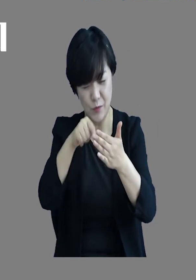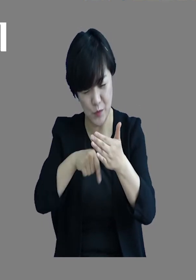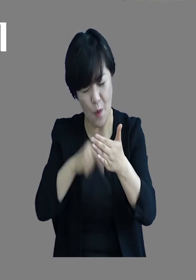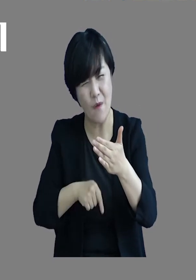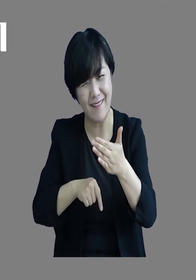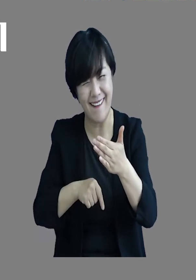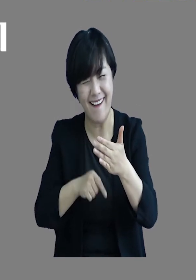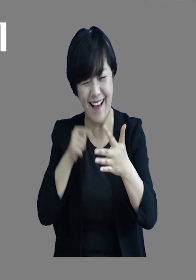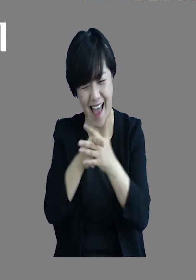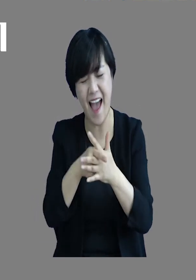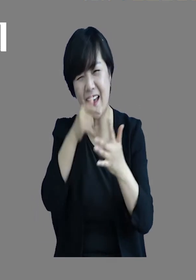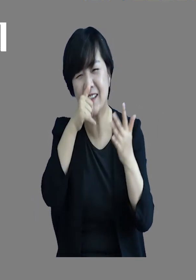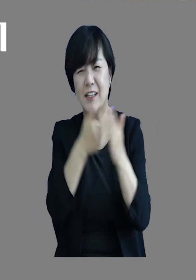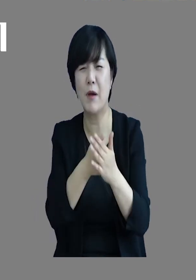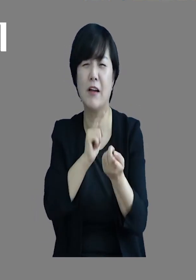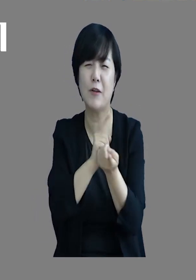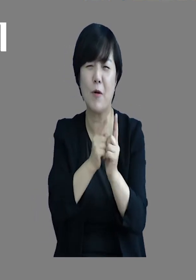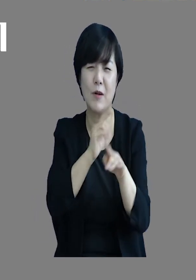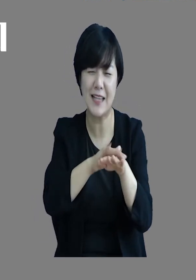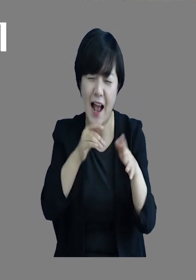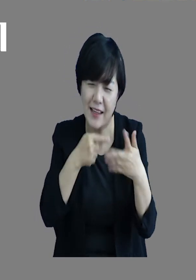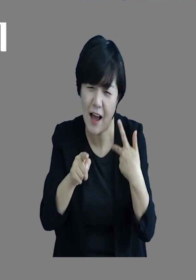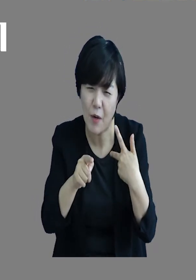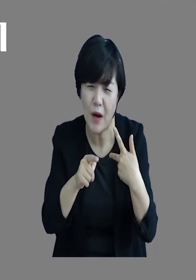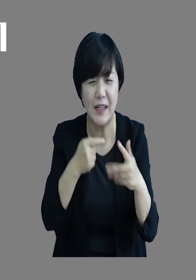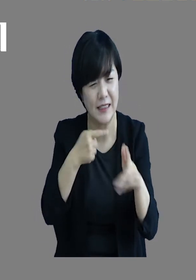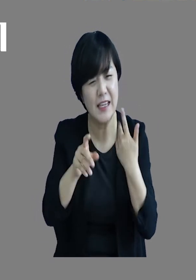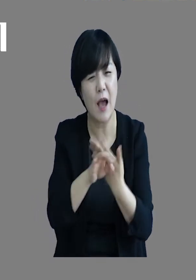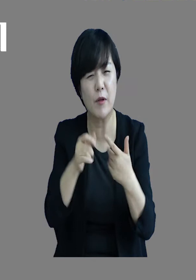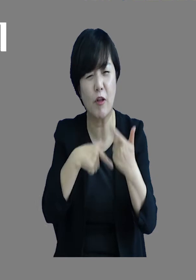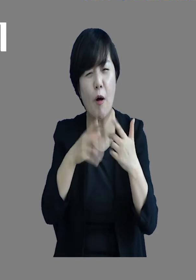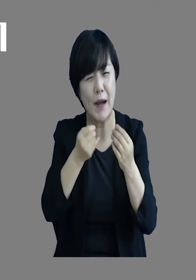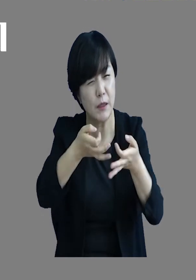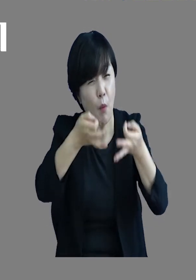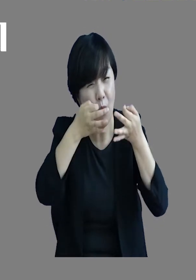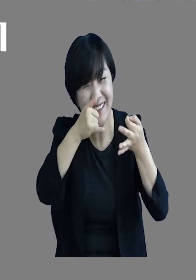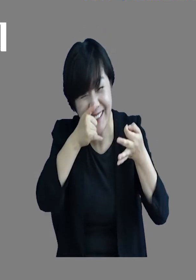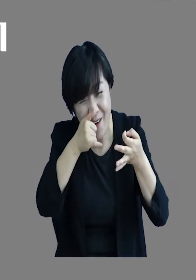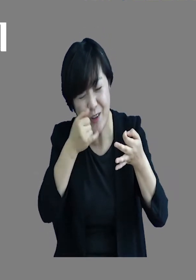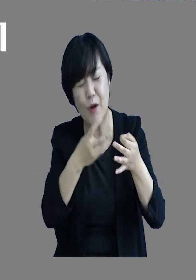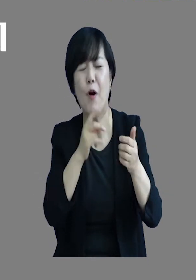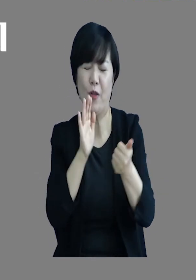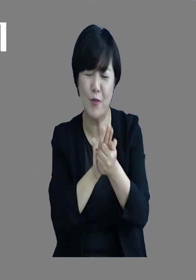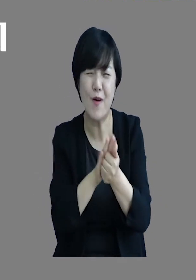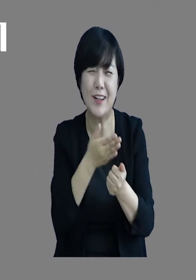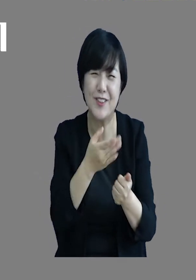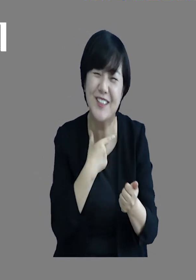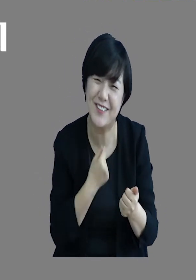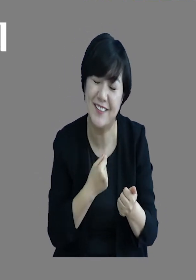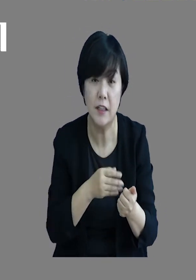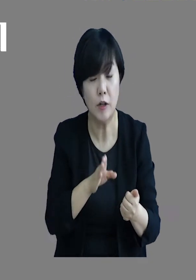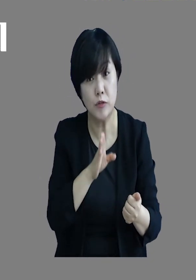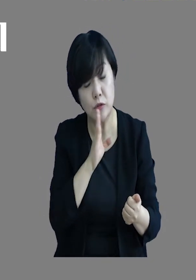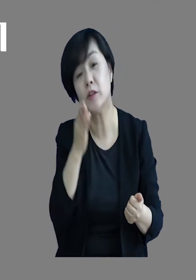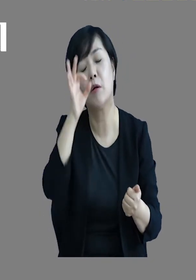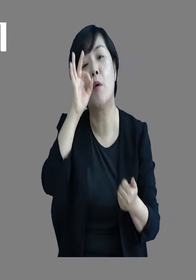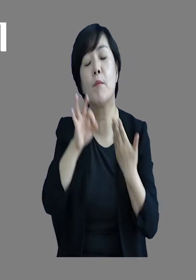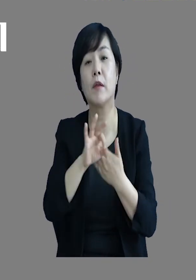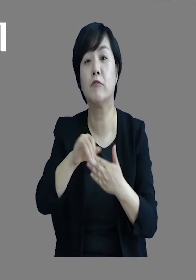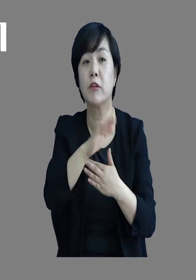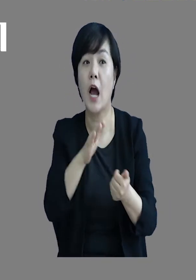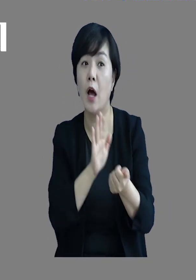이해하고 더 잘 이해하면 더 많이 보이고 더 도와주고 그런 도와주는 거죠. 실제로는 또